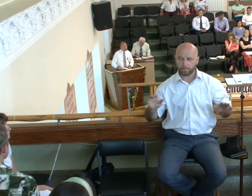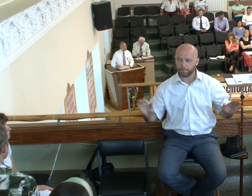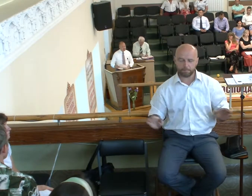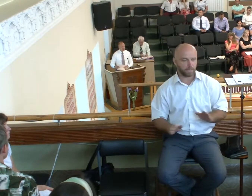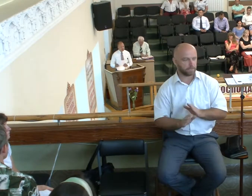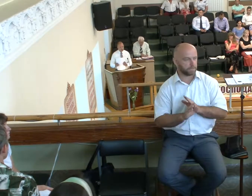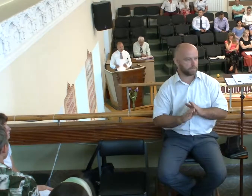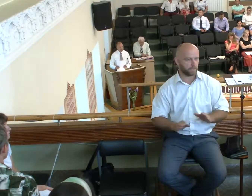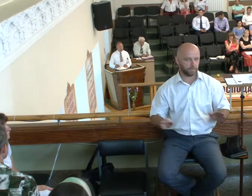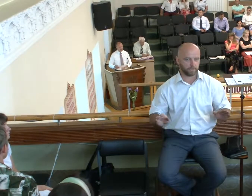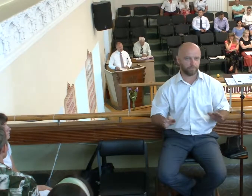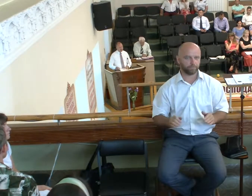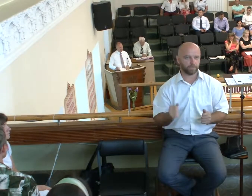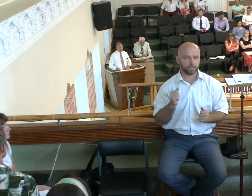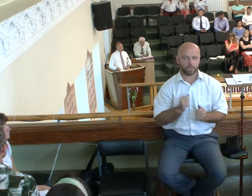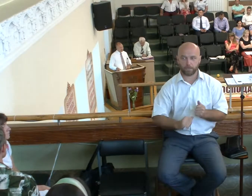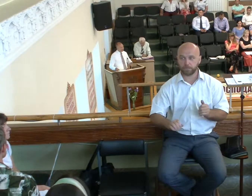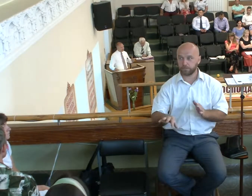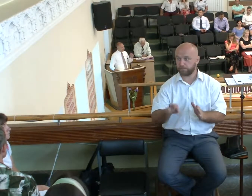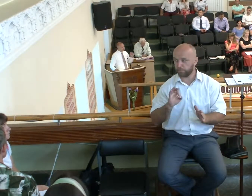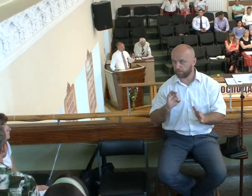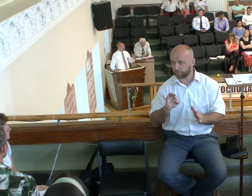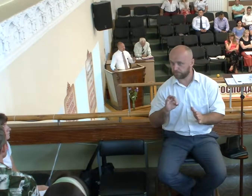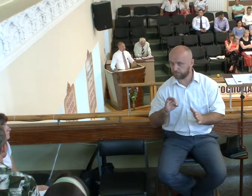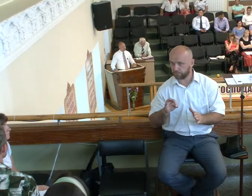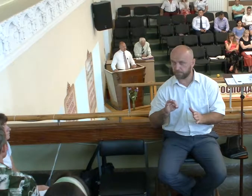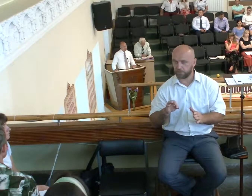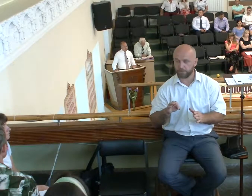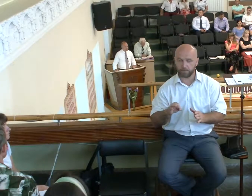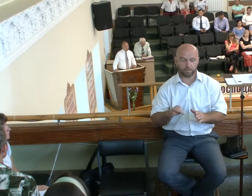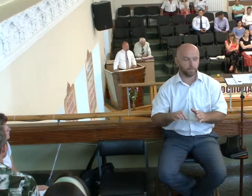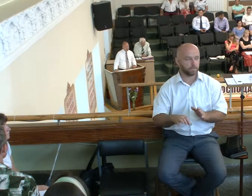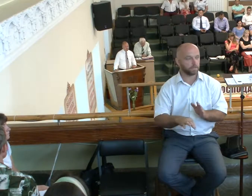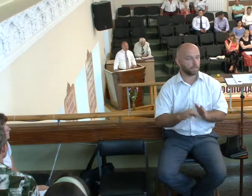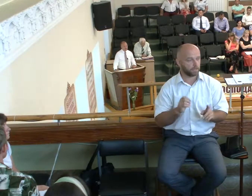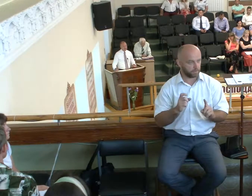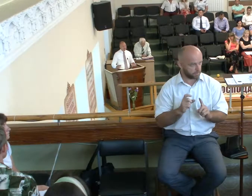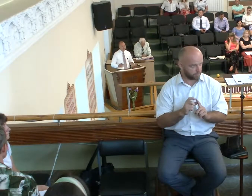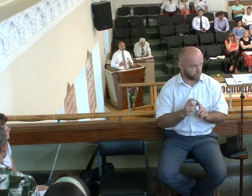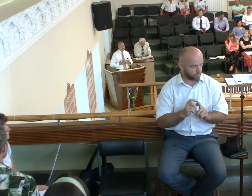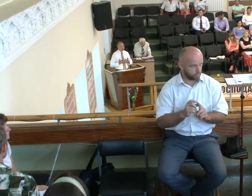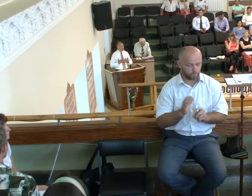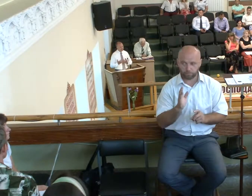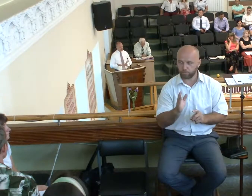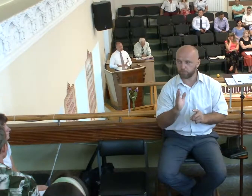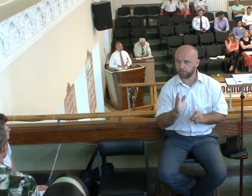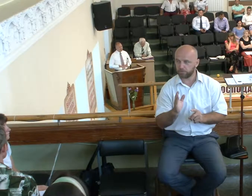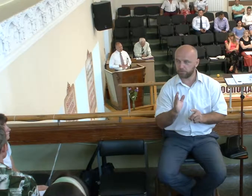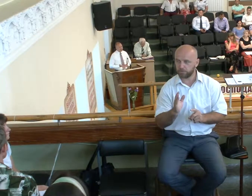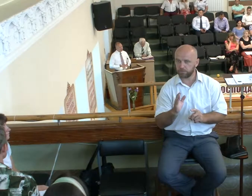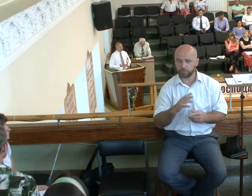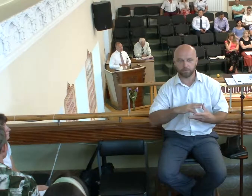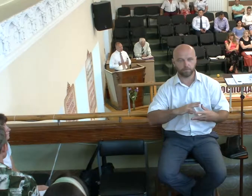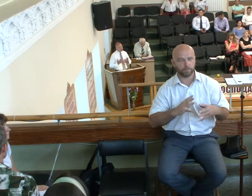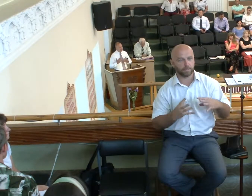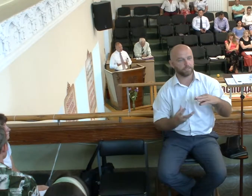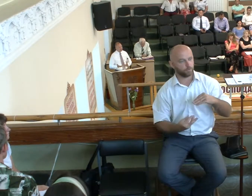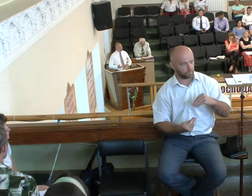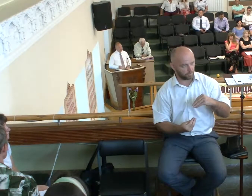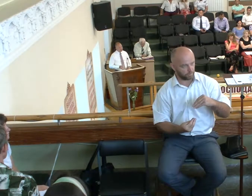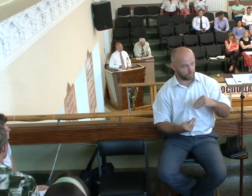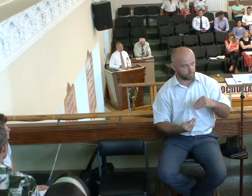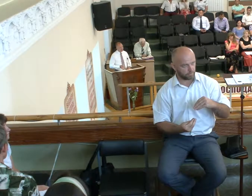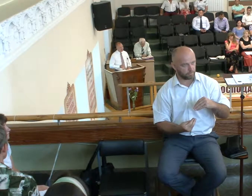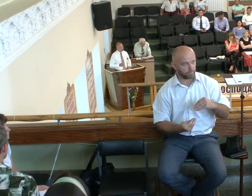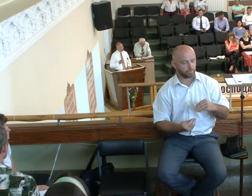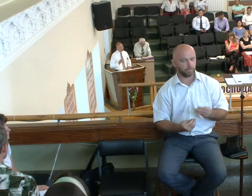выбор и за каждое дело, и за каждое слово будет результат. У каждого дела